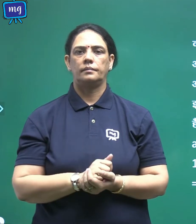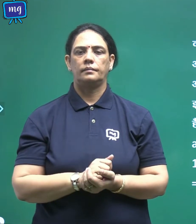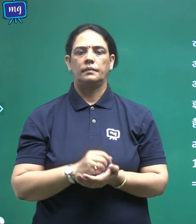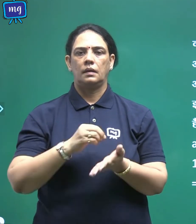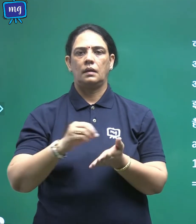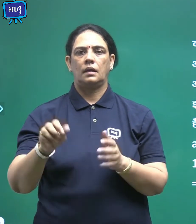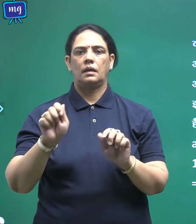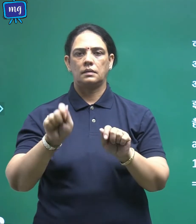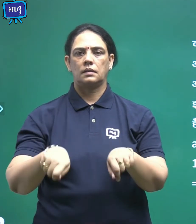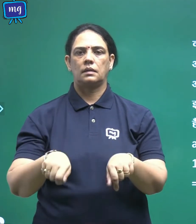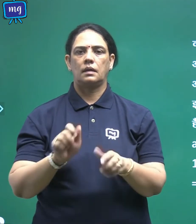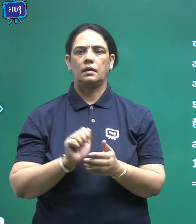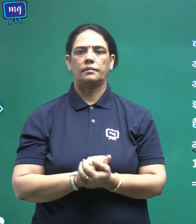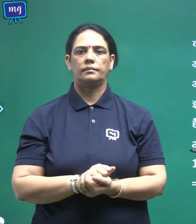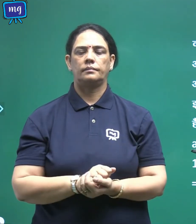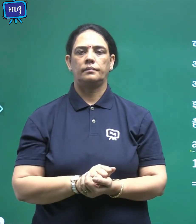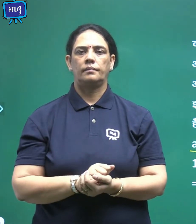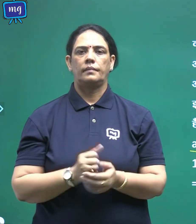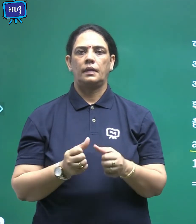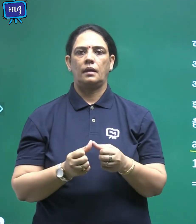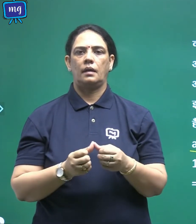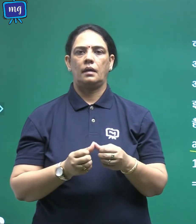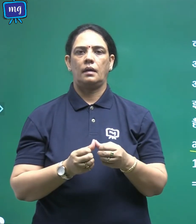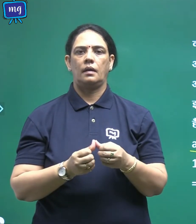लिखा जा सकता है। ए बी सी